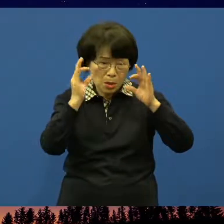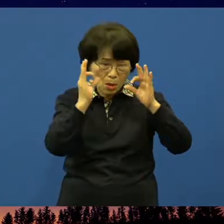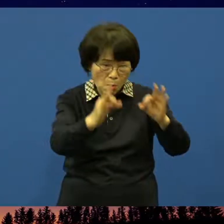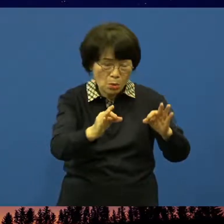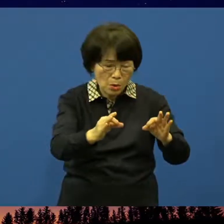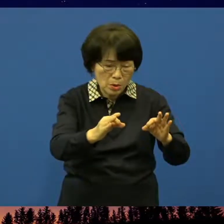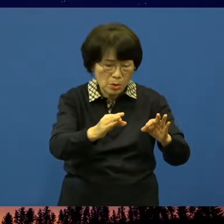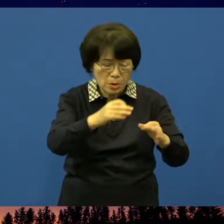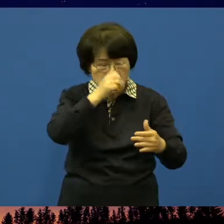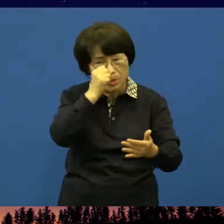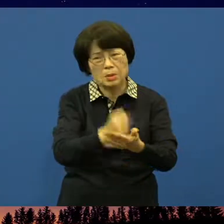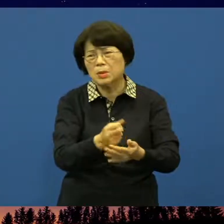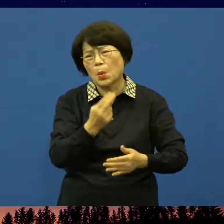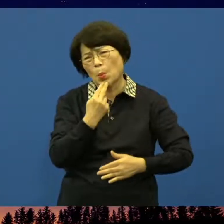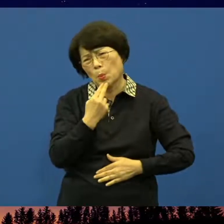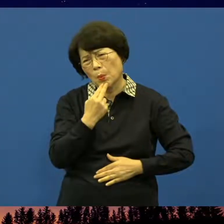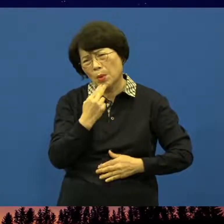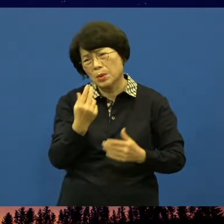않는 것이죠.